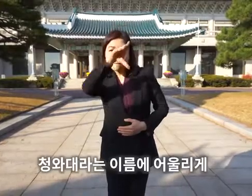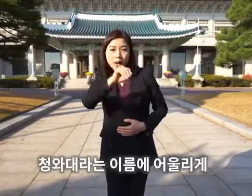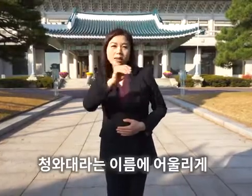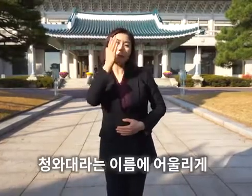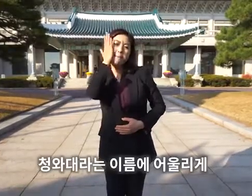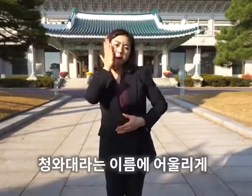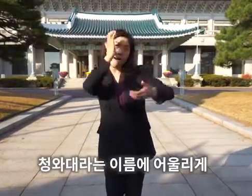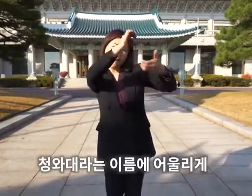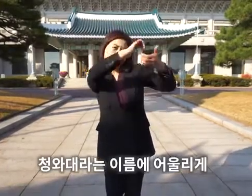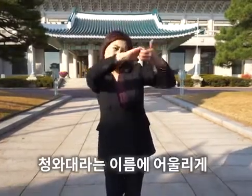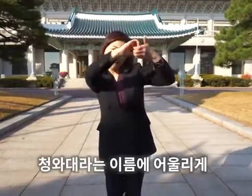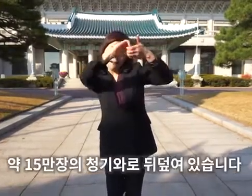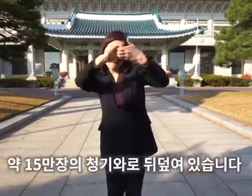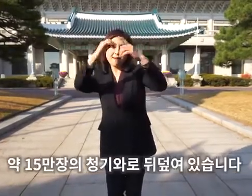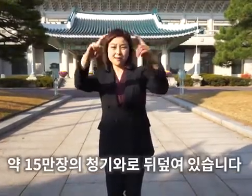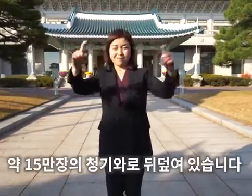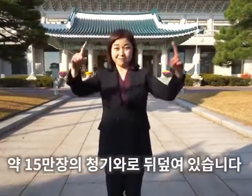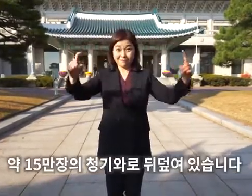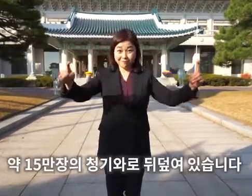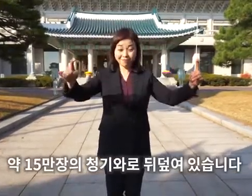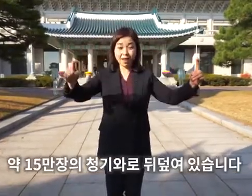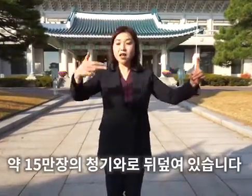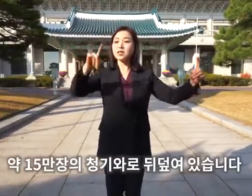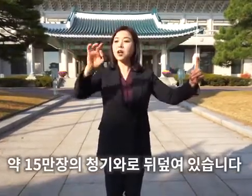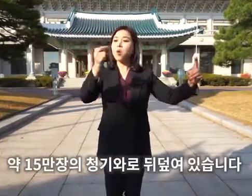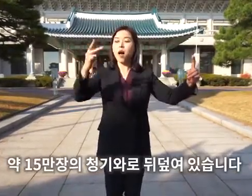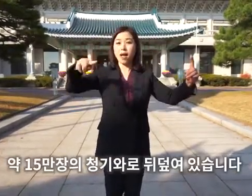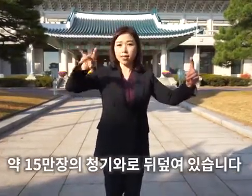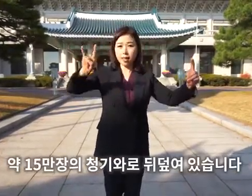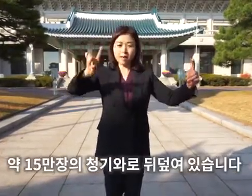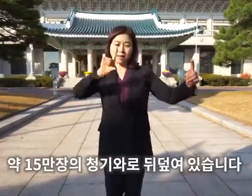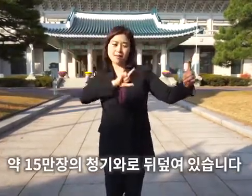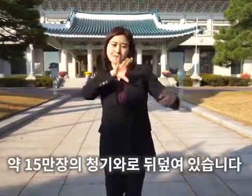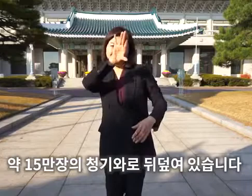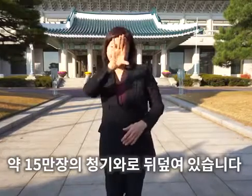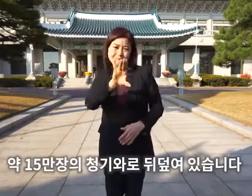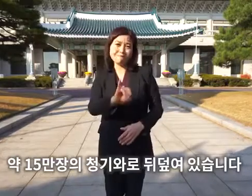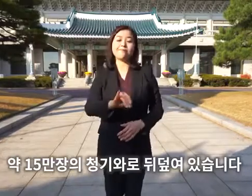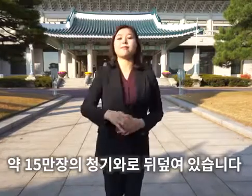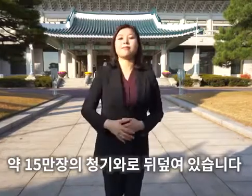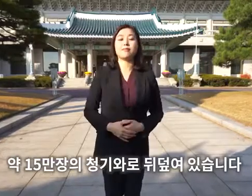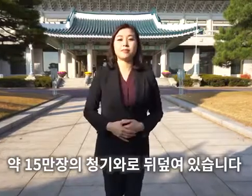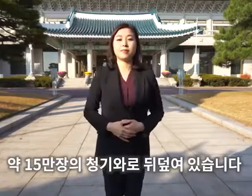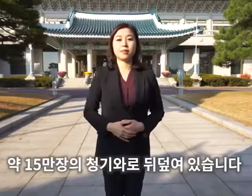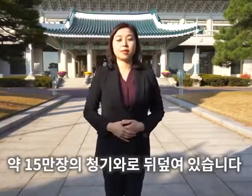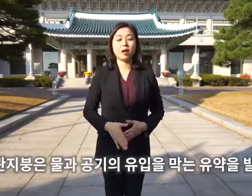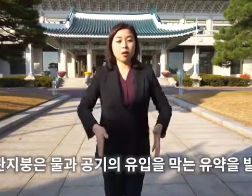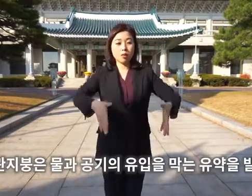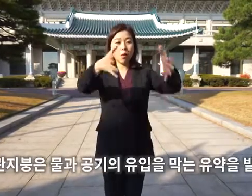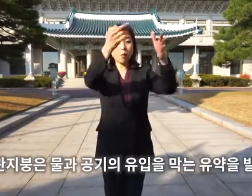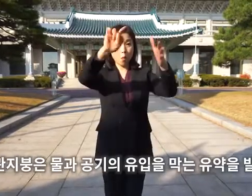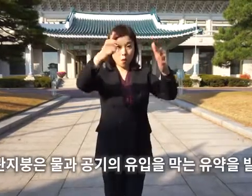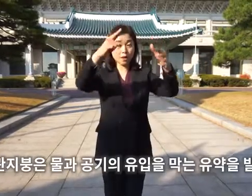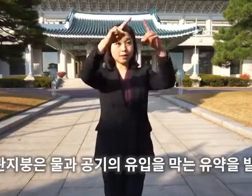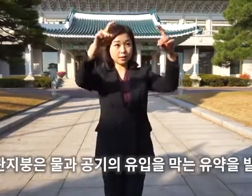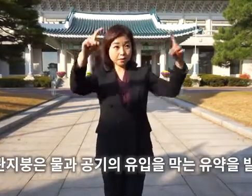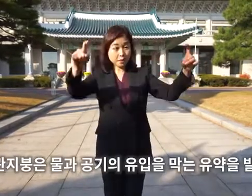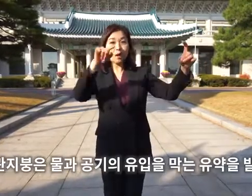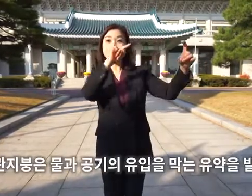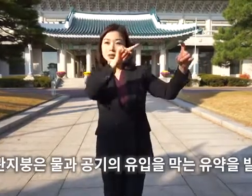청와대라는 이름에 어울리게 약 15만 장의 청기와로 뒤덮여 있습니다. 본관